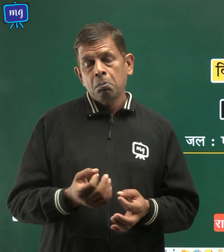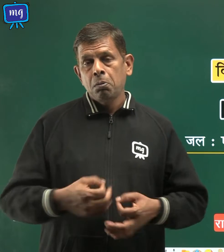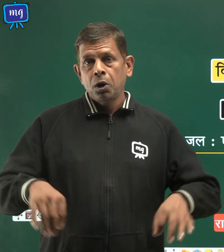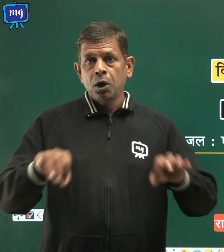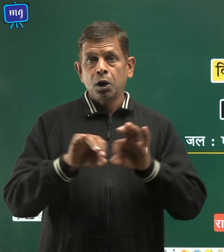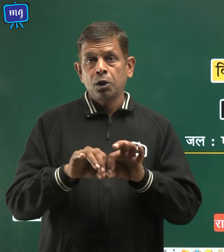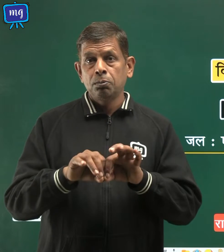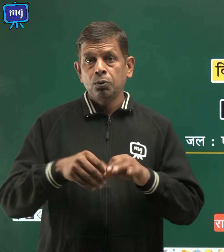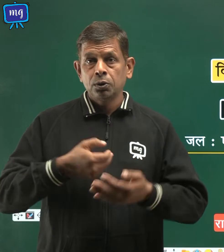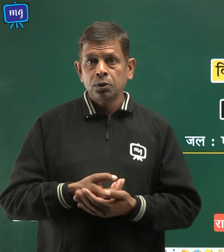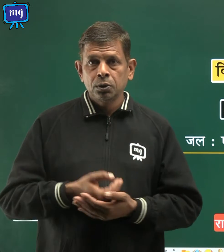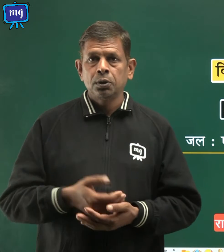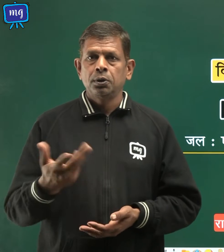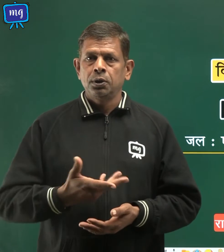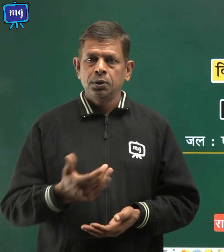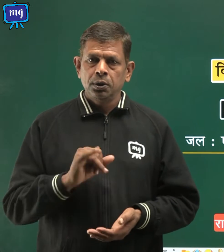महत्वपूर्ण संसाधन कैसे है